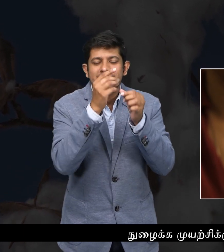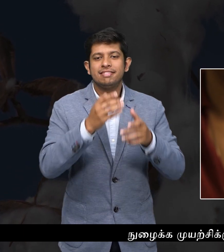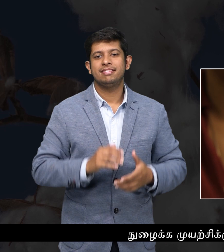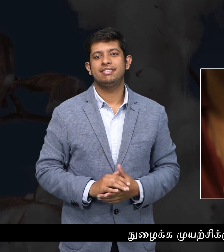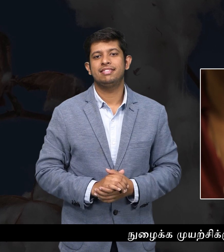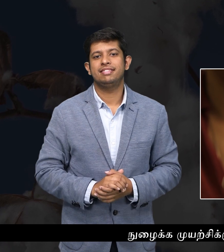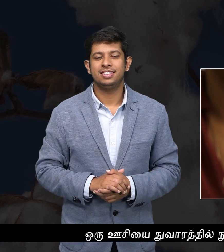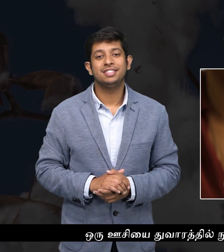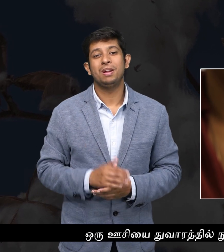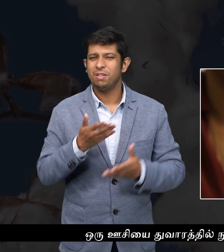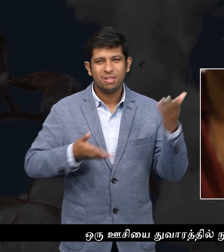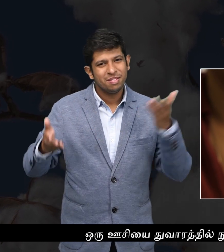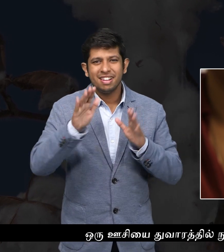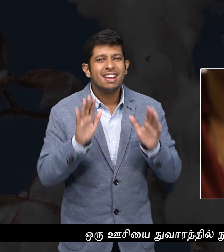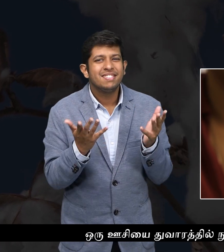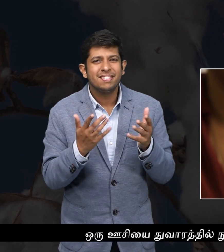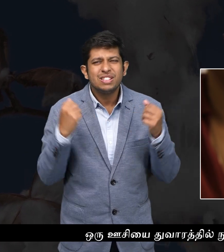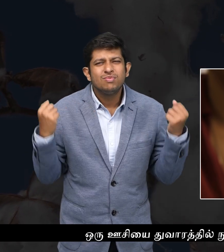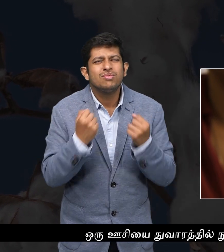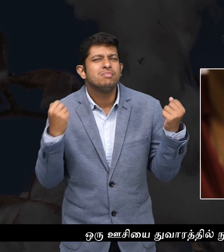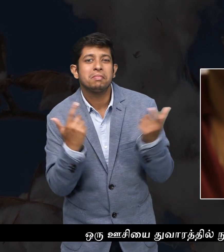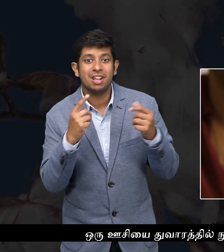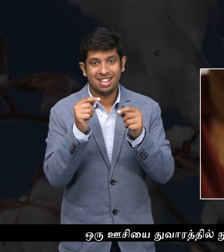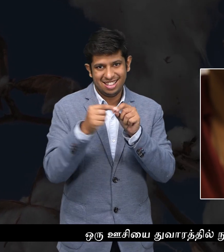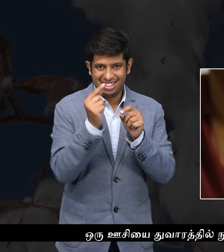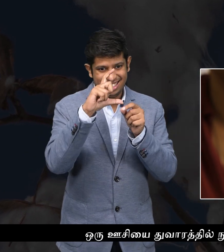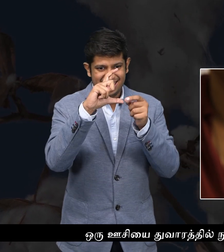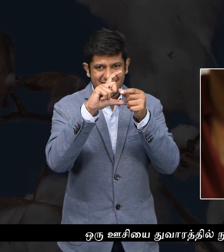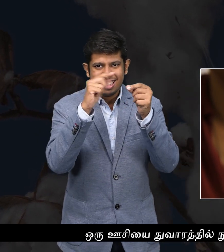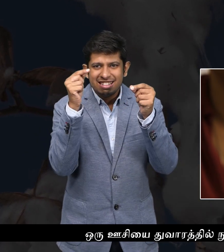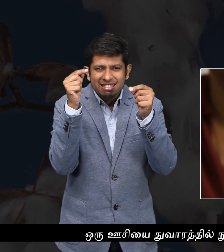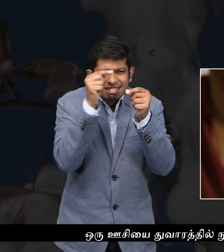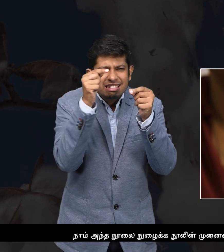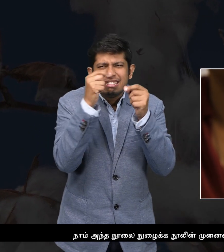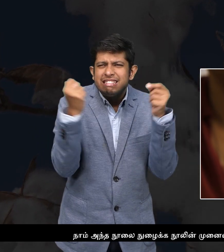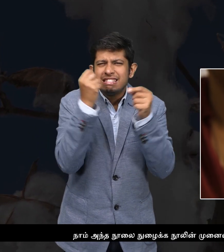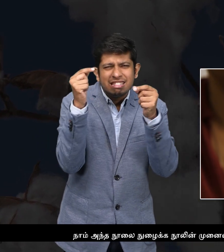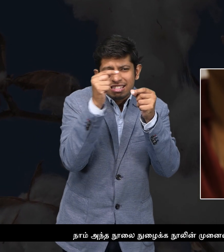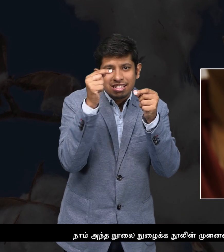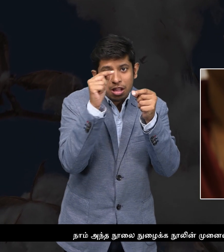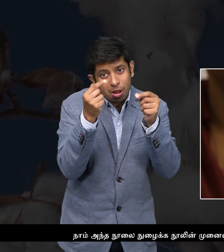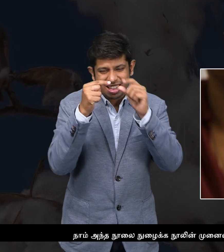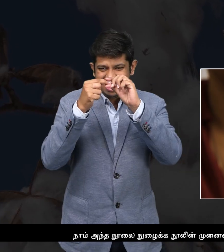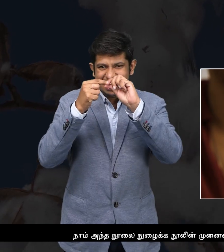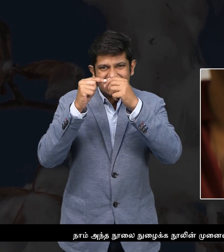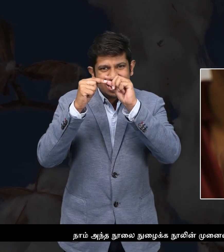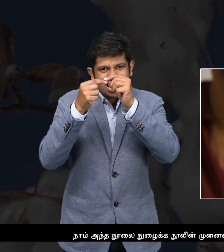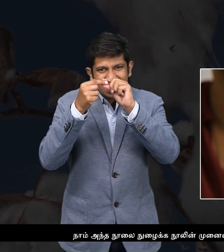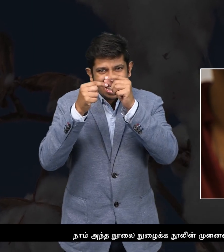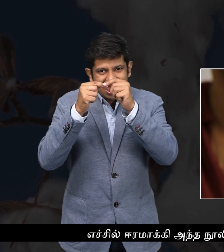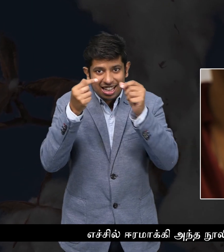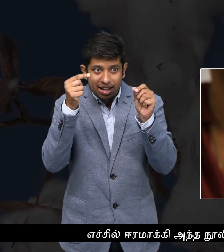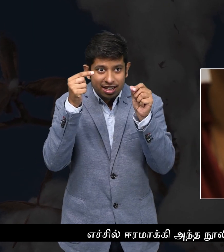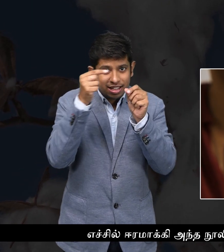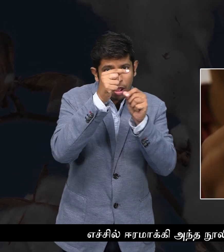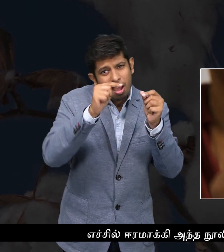நுழைக்க நூலின் முனையை திருப்பி உள்ளே நுழைக்க முயற்சிப்போம், அல்லது எச்சிலில் ஈரமாக்கி